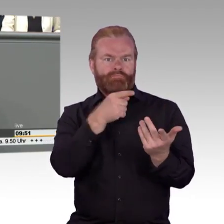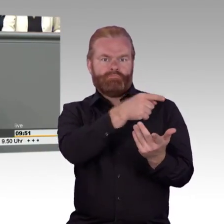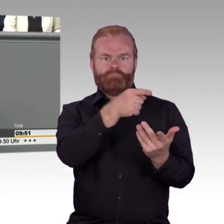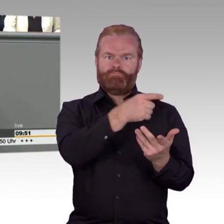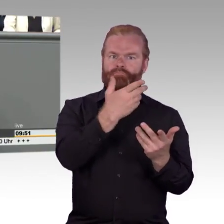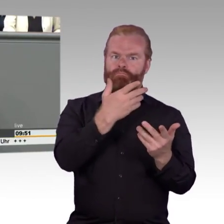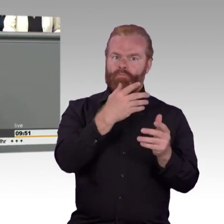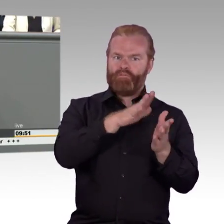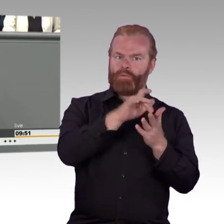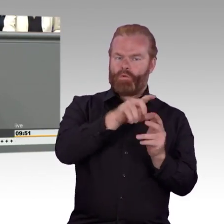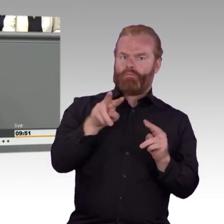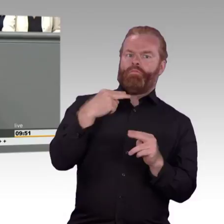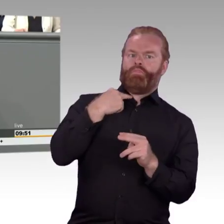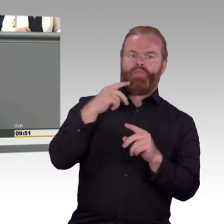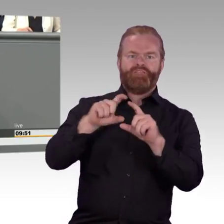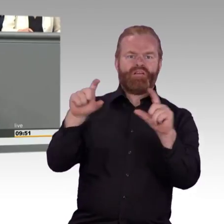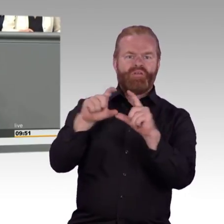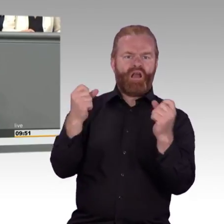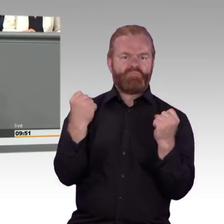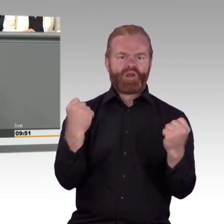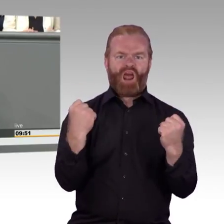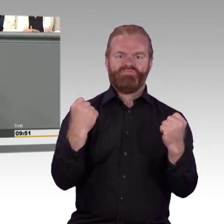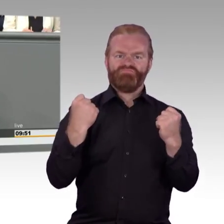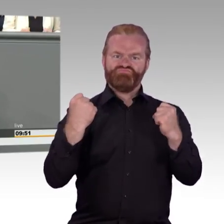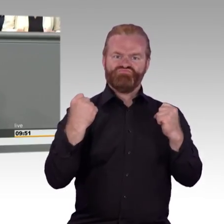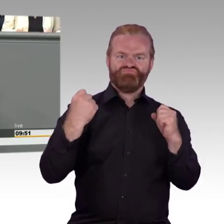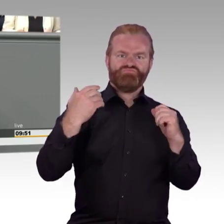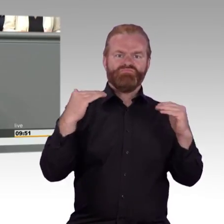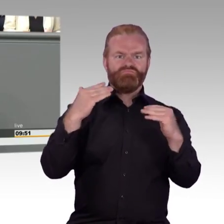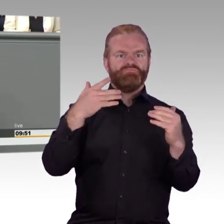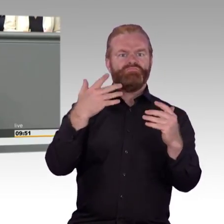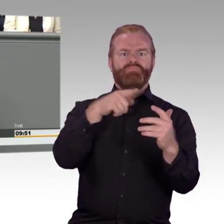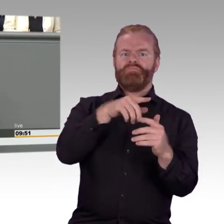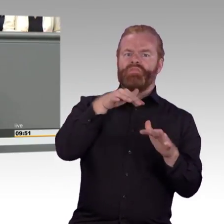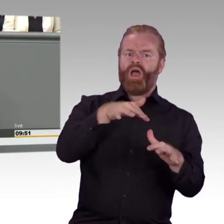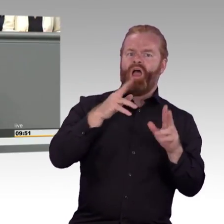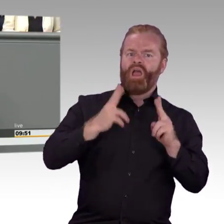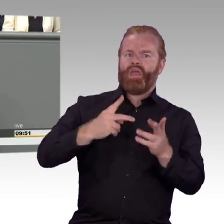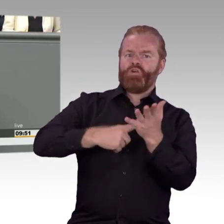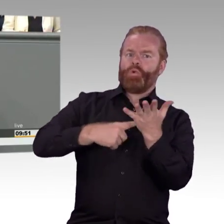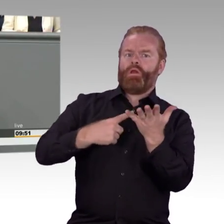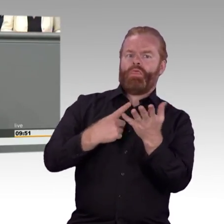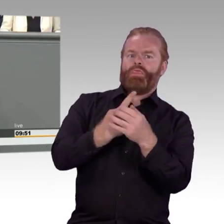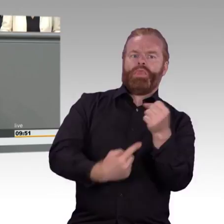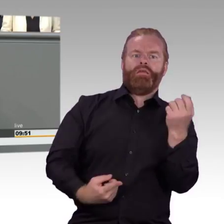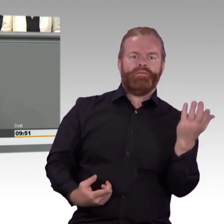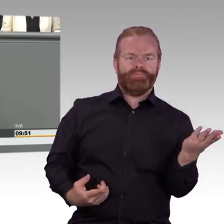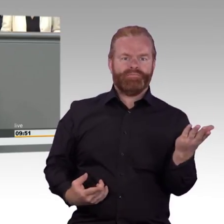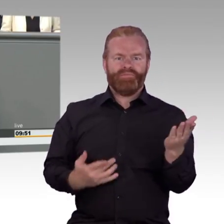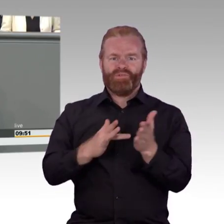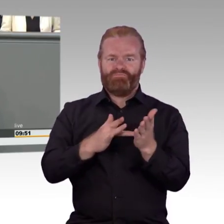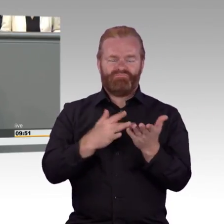einer Klage abschrecken. Das durchbrechen wir jetzt mit der Musterfeststellungsklage. Sie ist ein neues